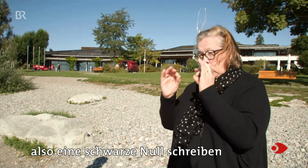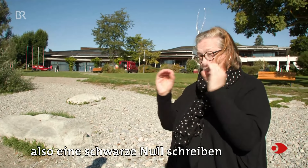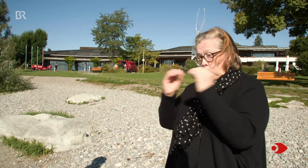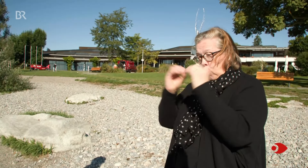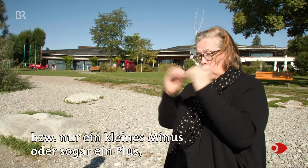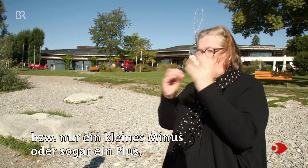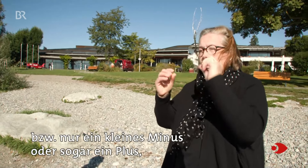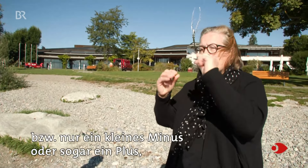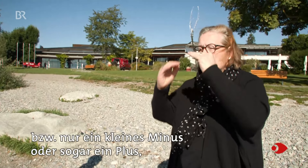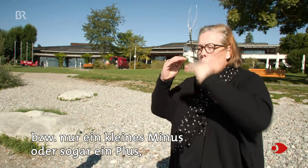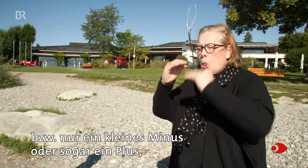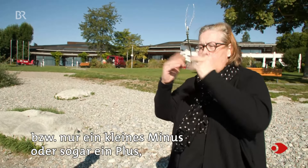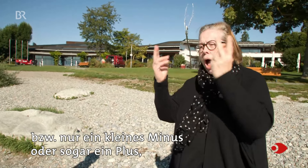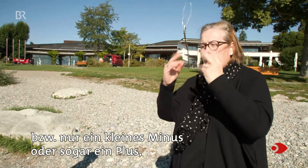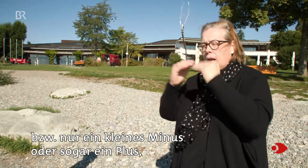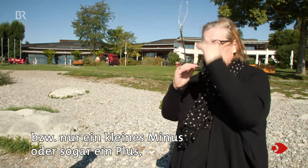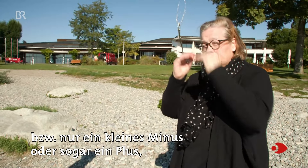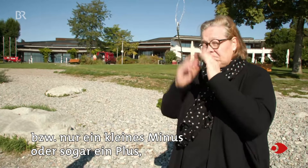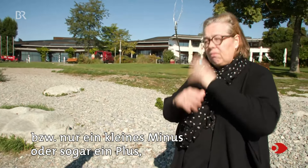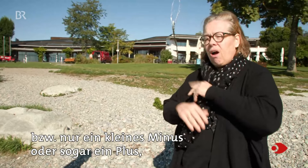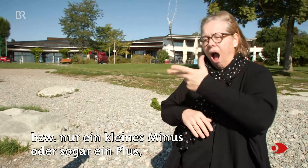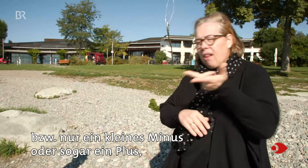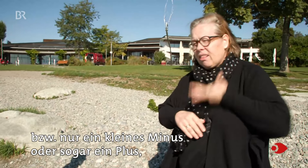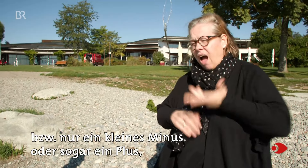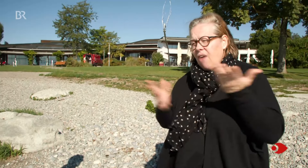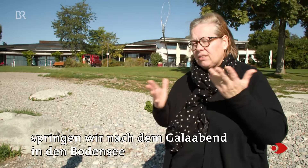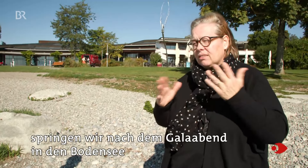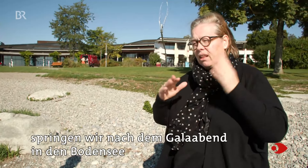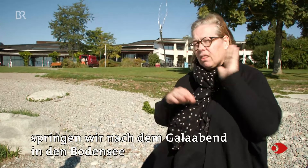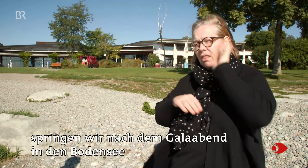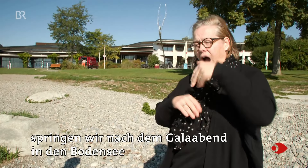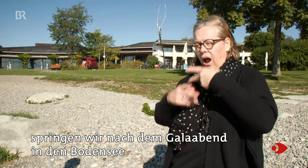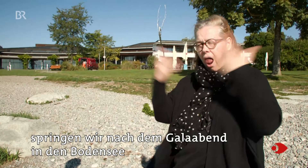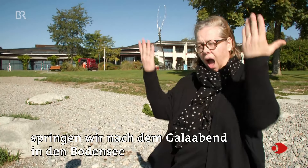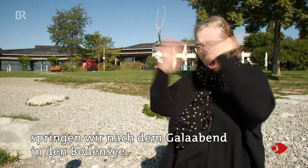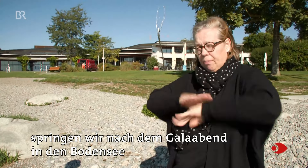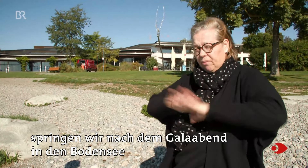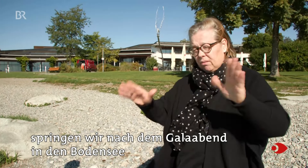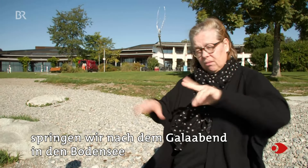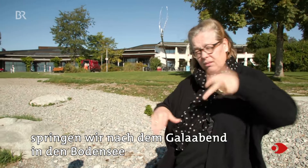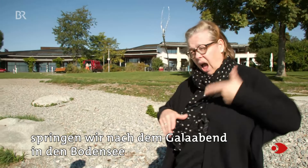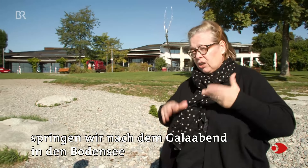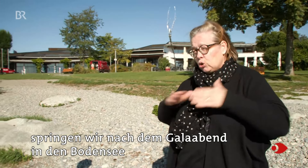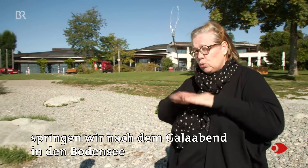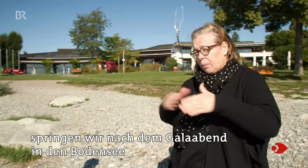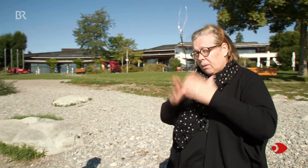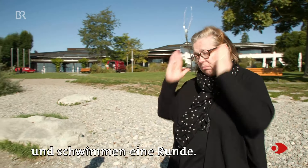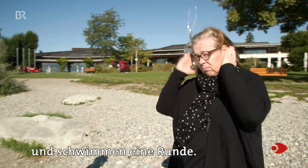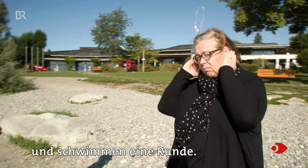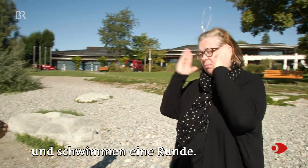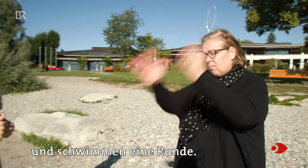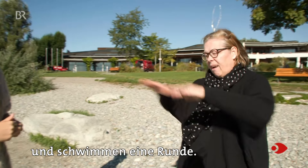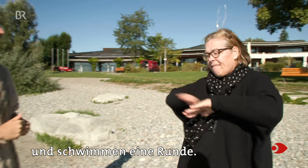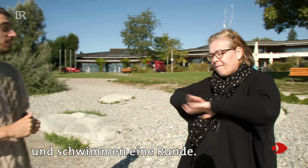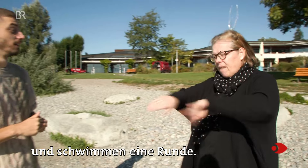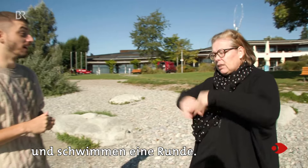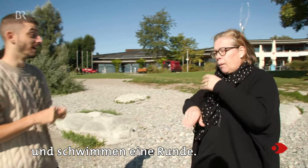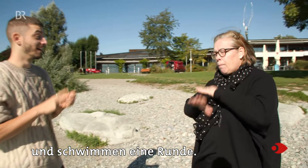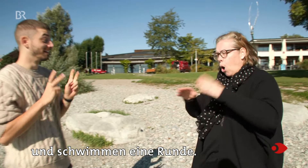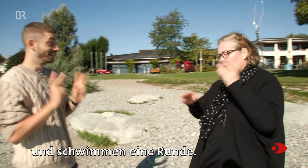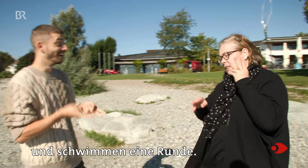Null schreiben bzw. nur ein kleines Minus oder sogar ein Plus, dann springen wir nach dem Galaabend in den Bodensee und schwimmen